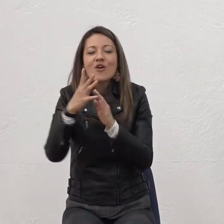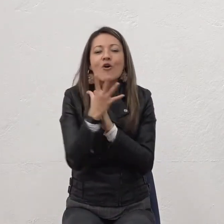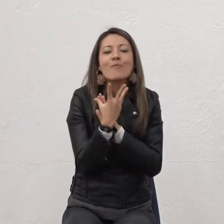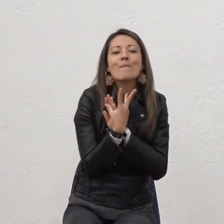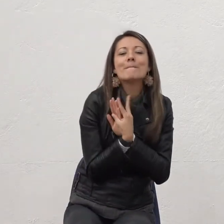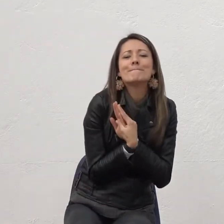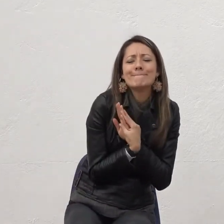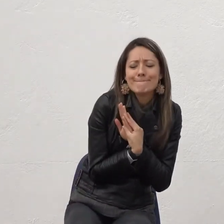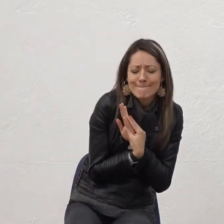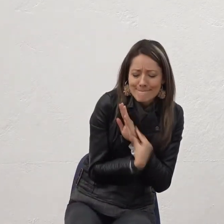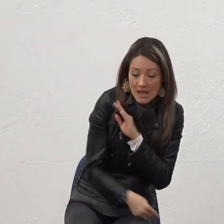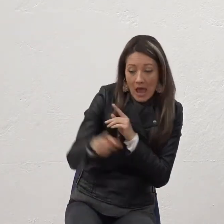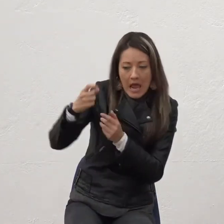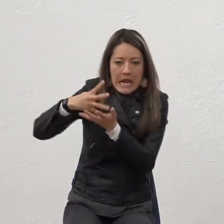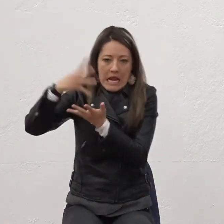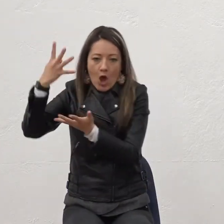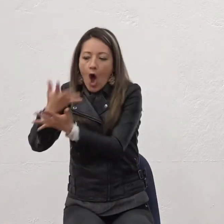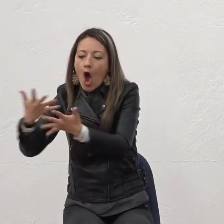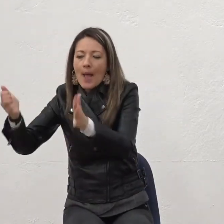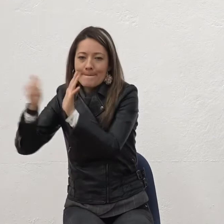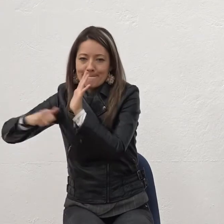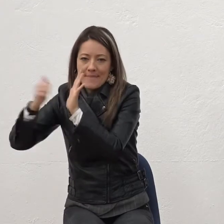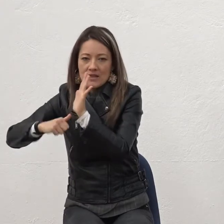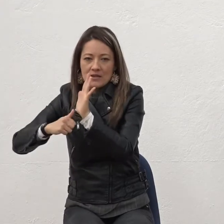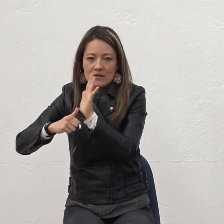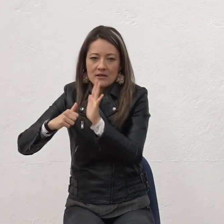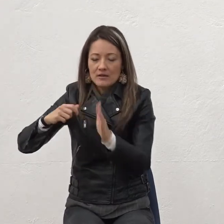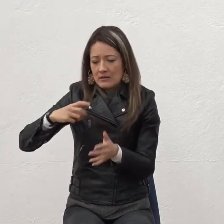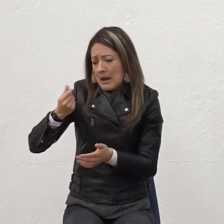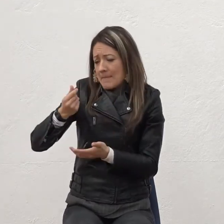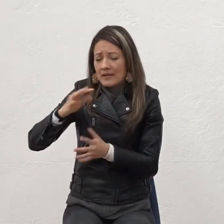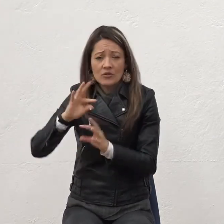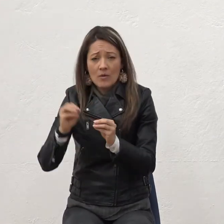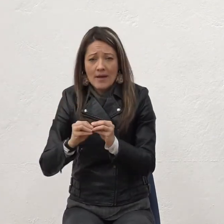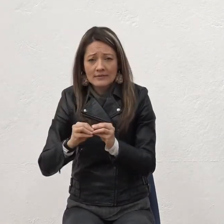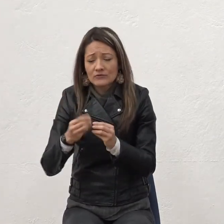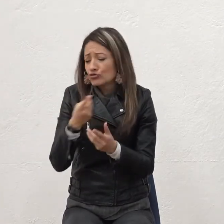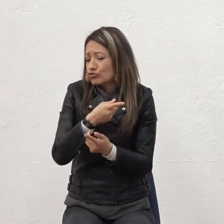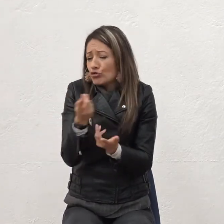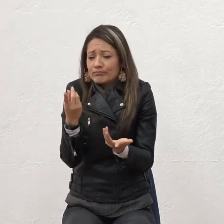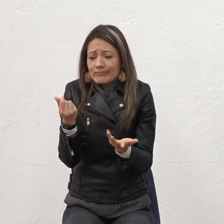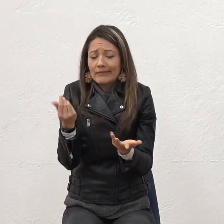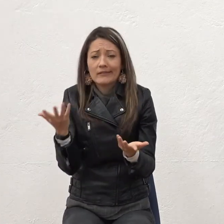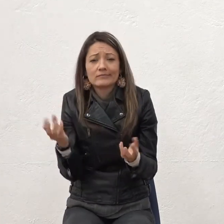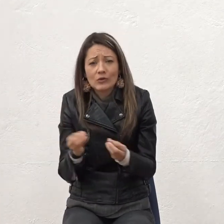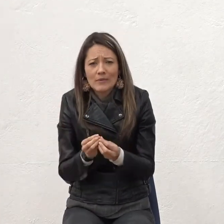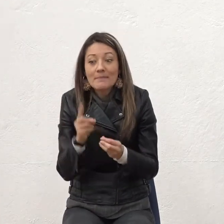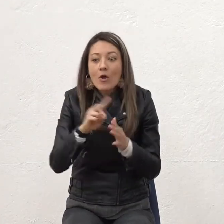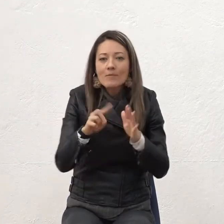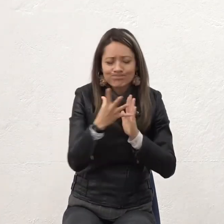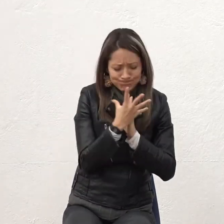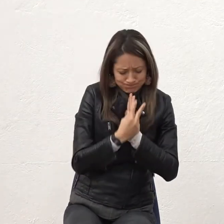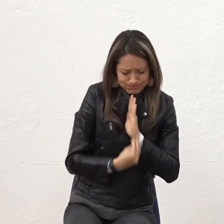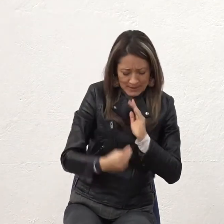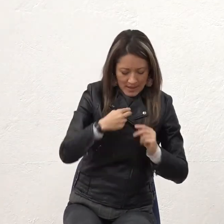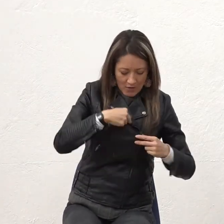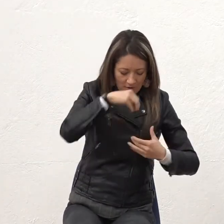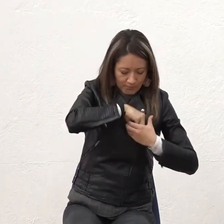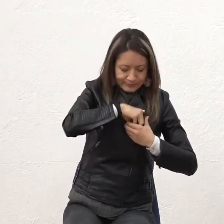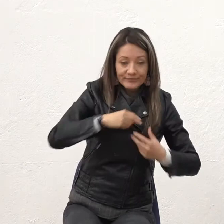un rico pobre. Solo tenía dinero, él no tenía sino dinero. Tan miserable era su